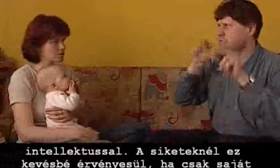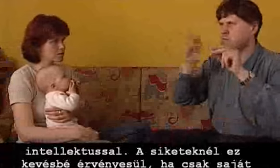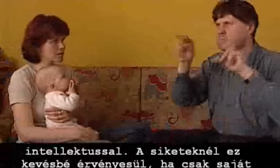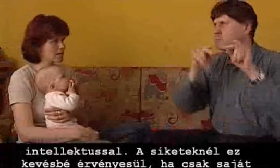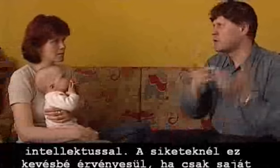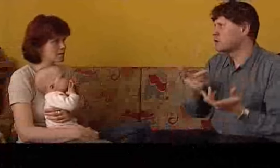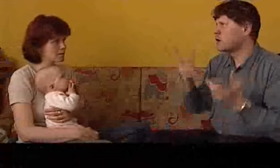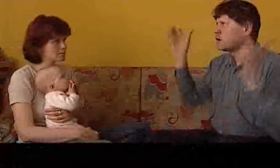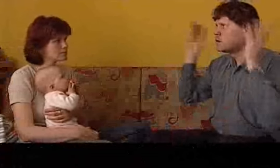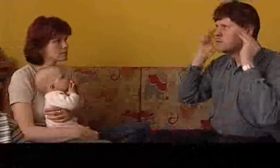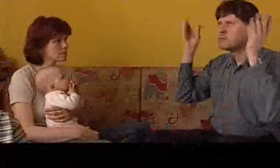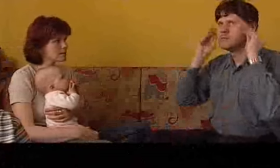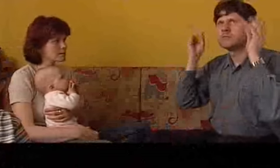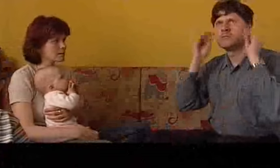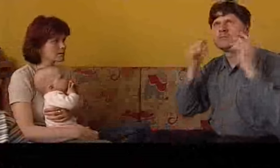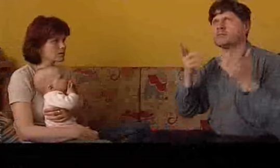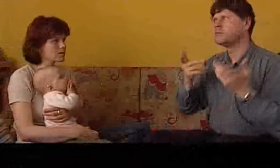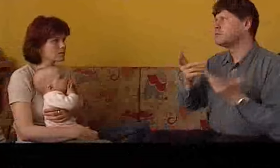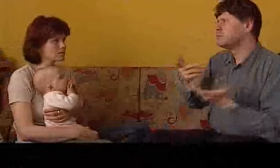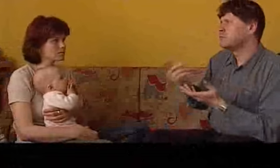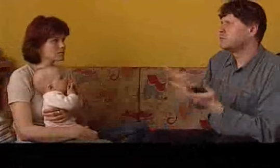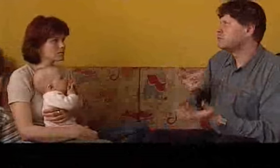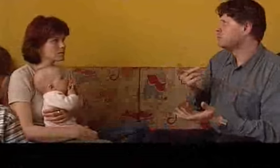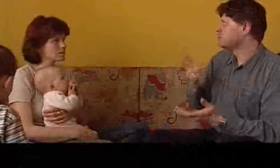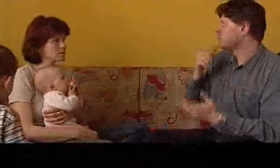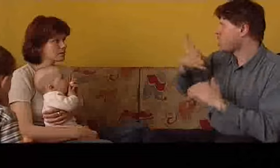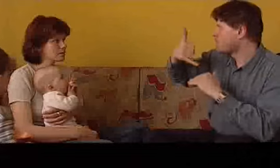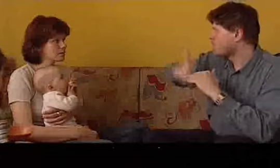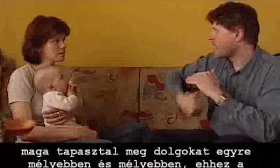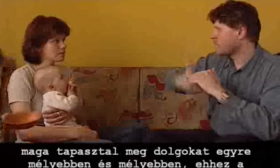Ha csak saját maga tapasztal meg dolgokat,